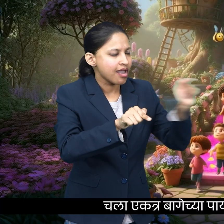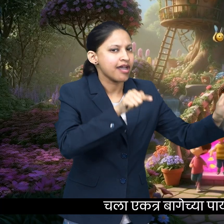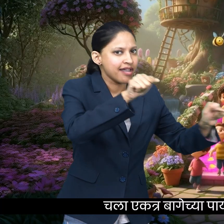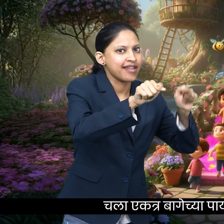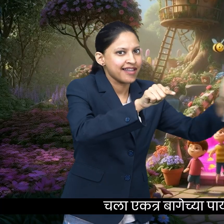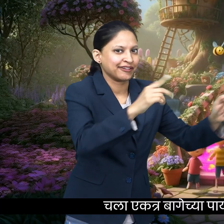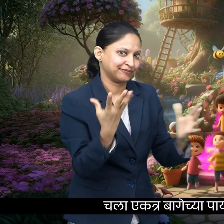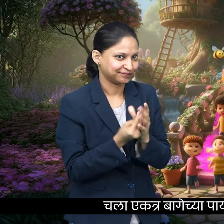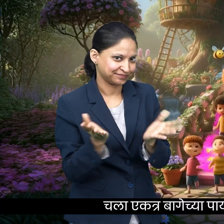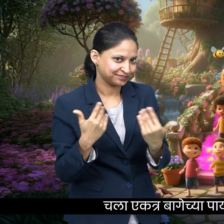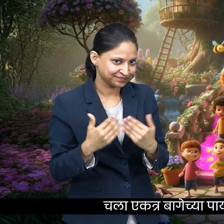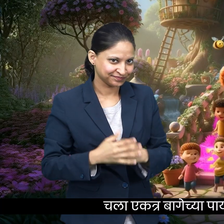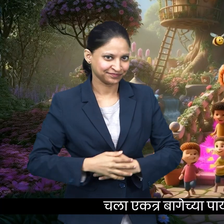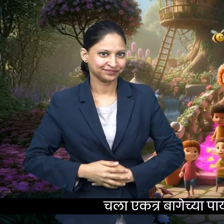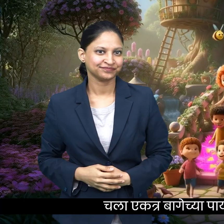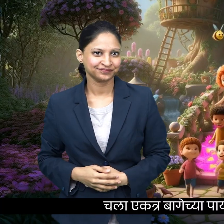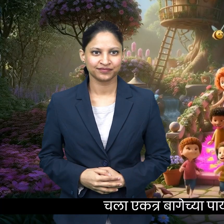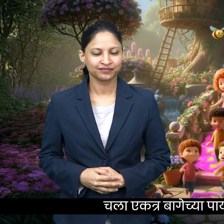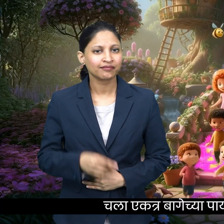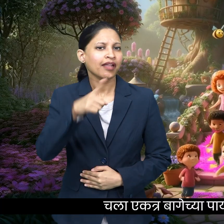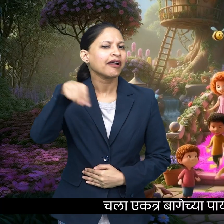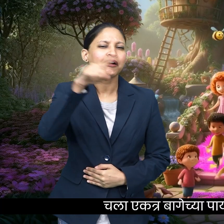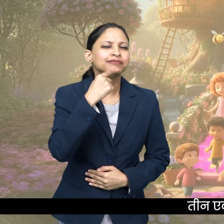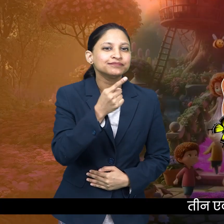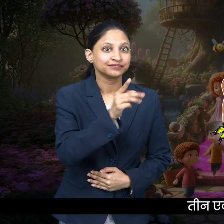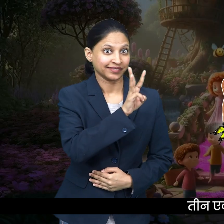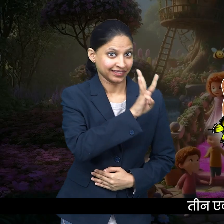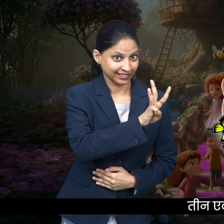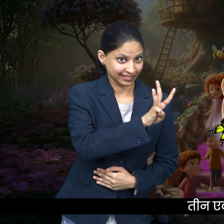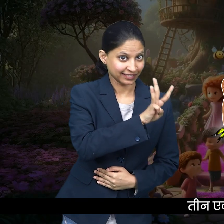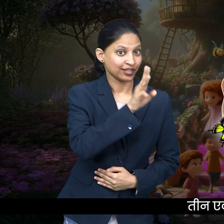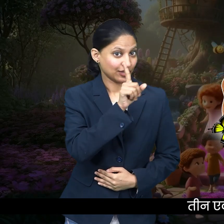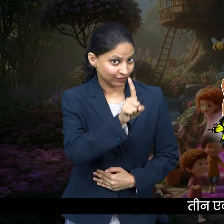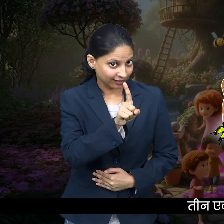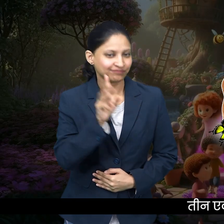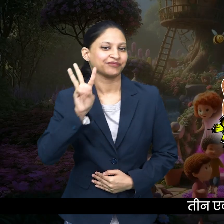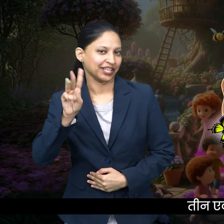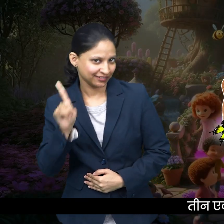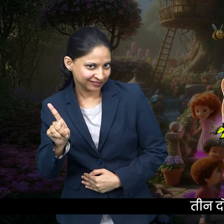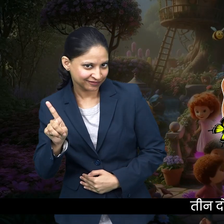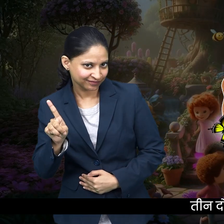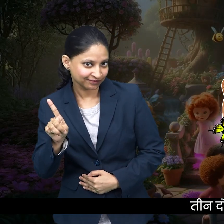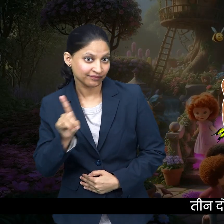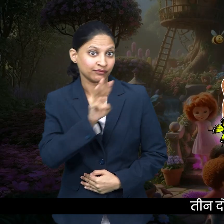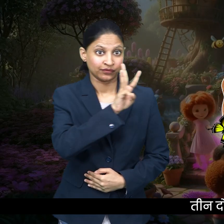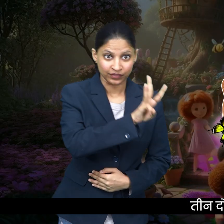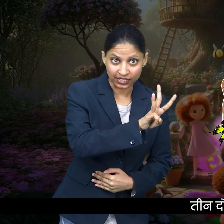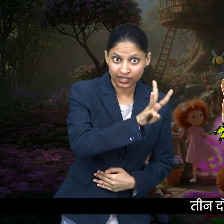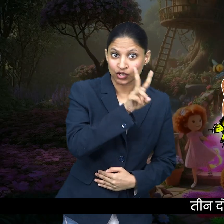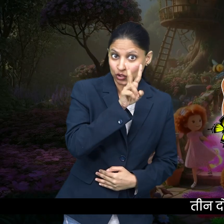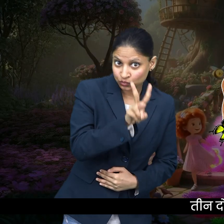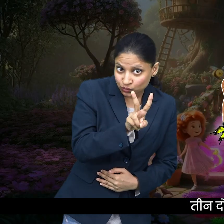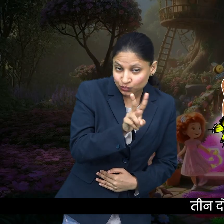आणि 30 नंतर मोजूया. 3 1 31, 3